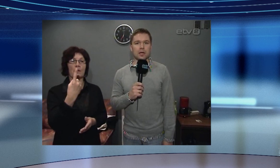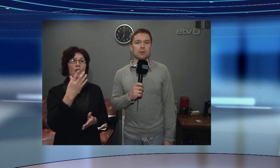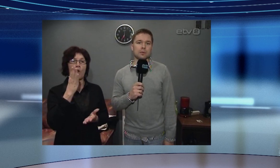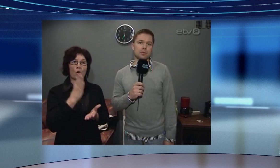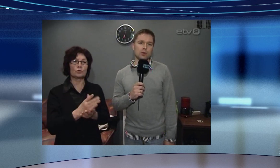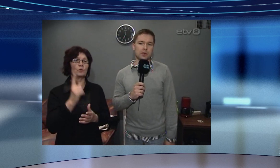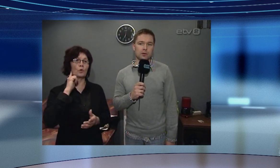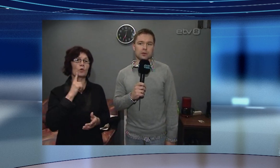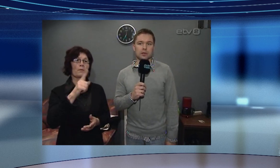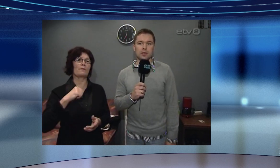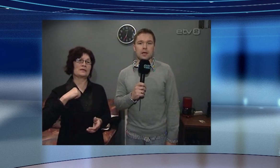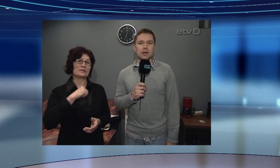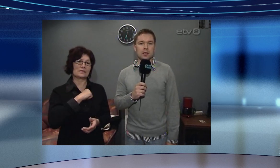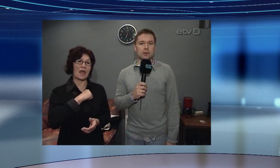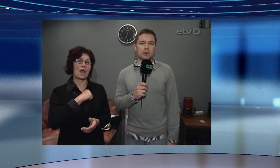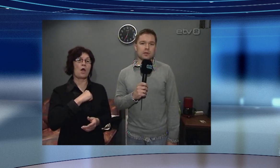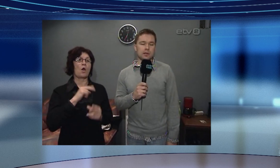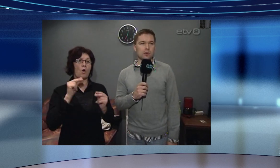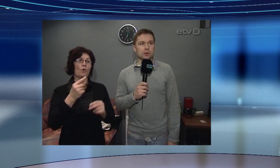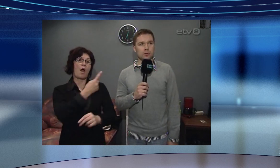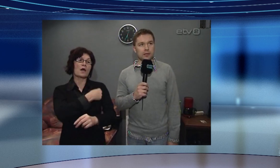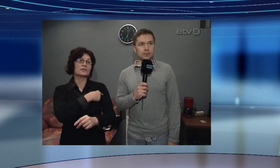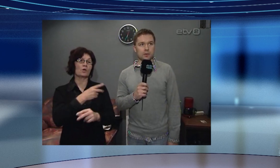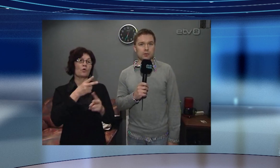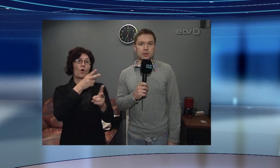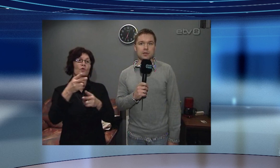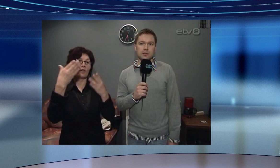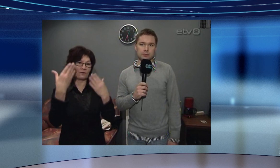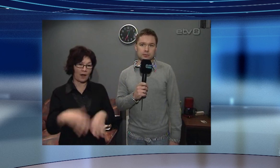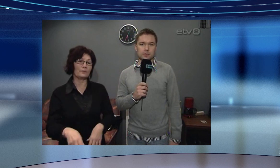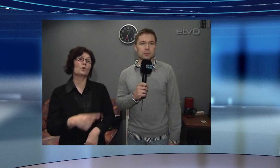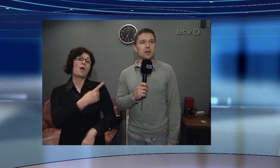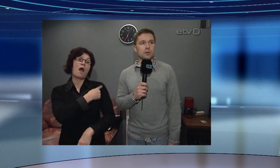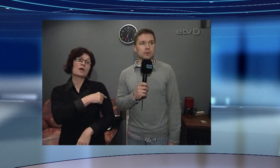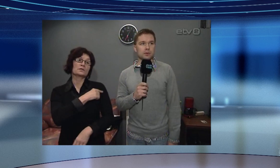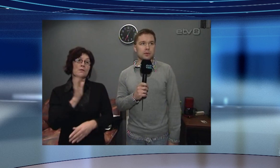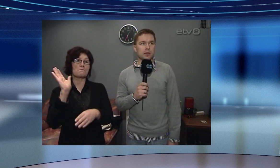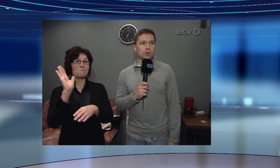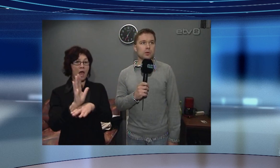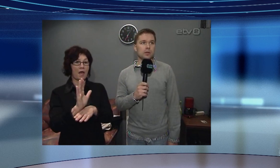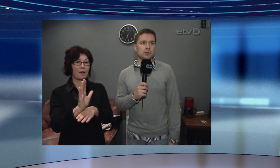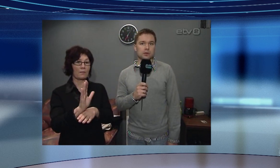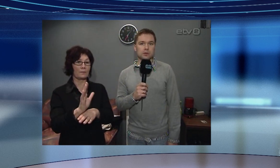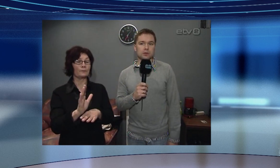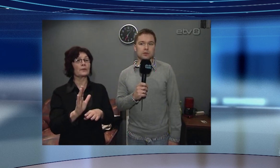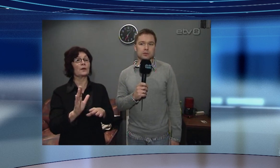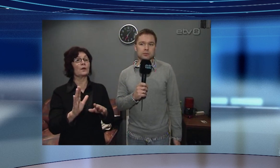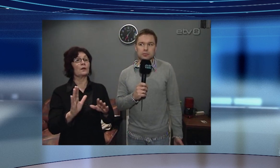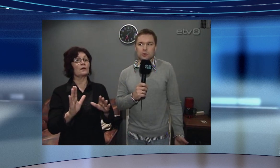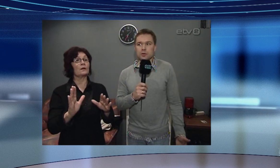tegema, ta peab loomulikult läbima arstliku kontrolli, kus arst määrab, kui, kuidas